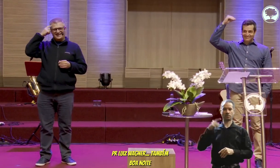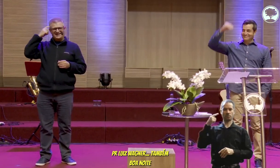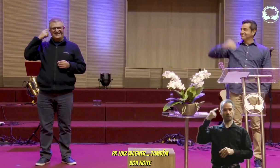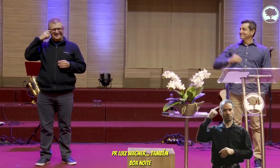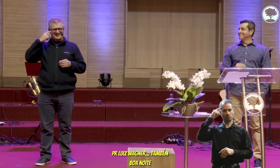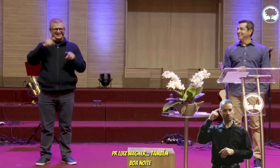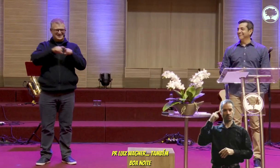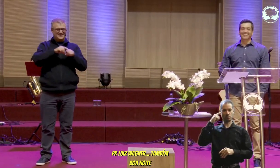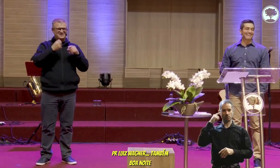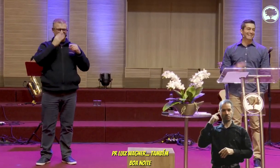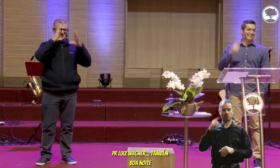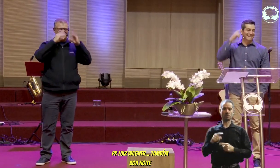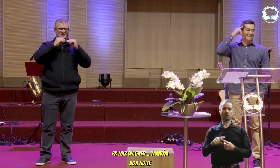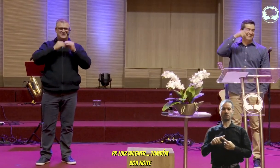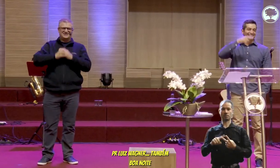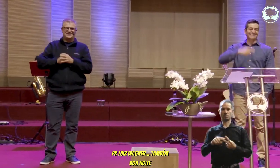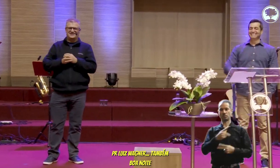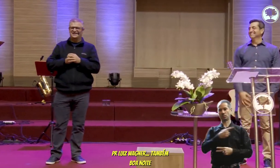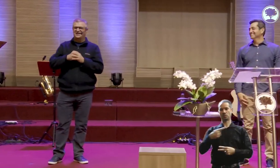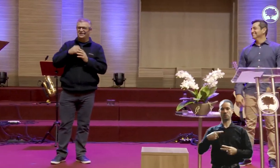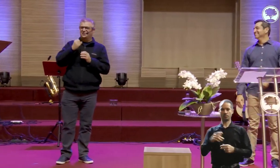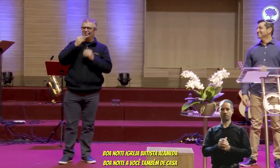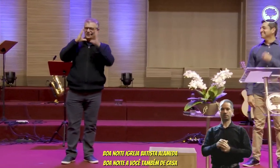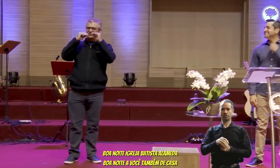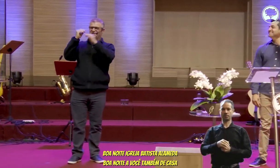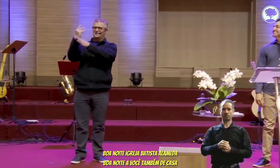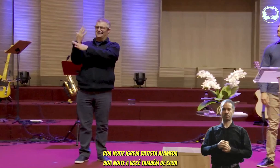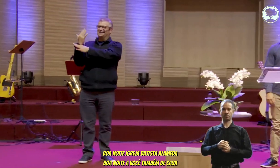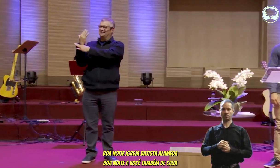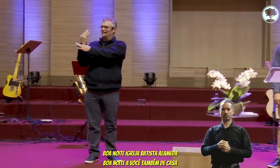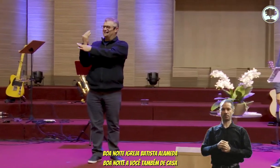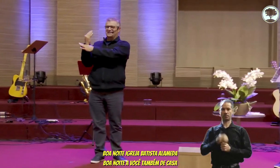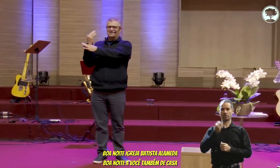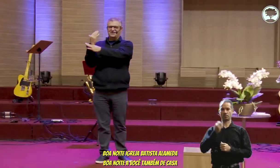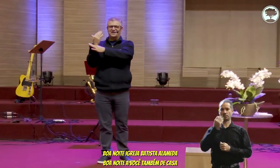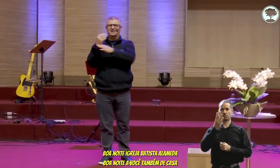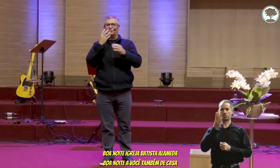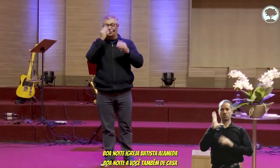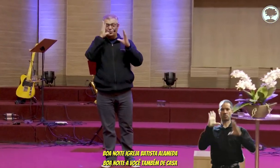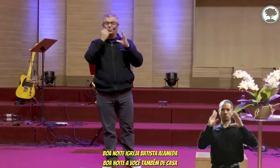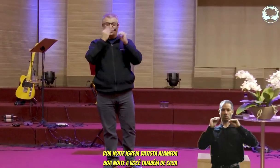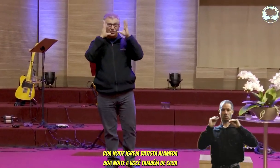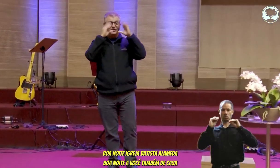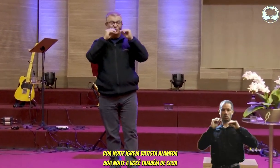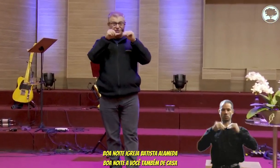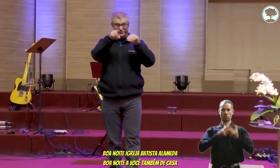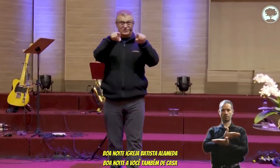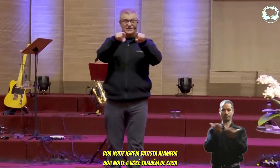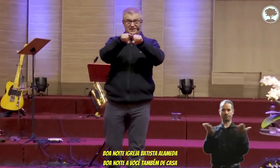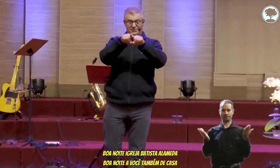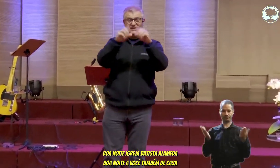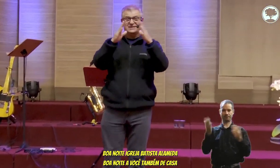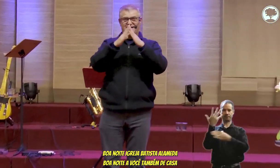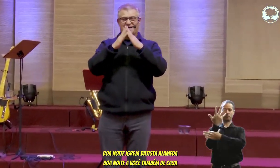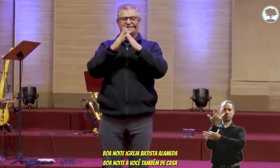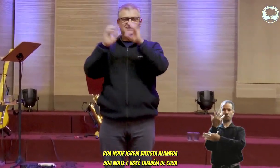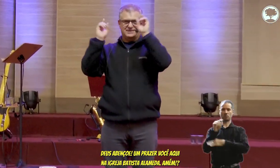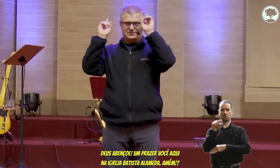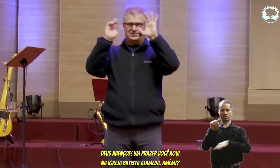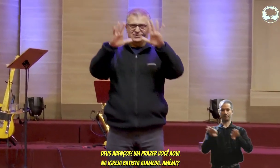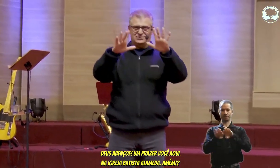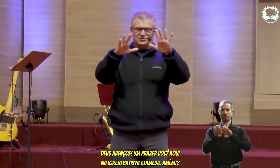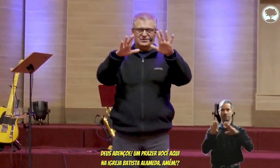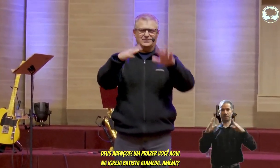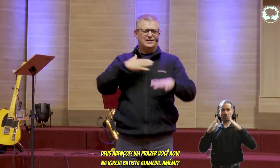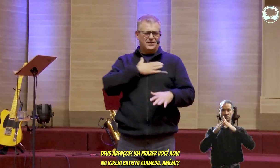Wagner, boa noite, boa noite Igreja Batista Alameda, boa noite você também de casa,